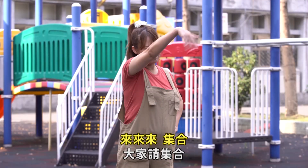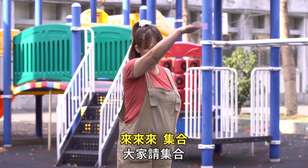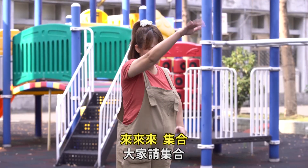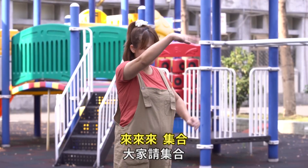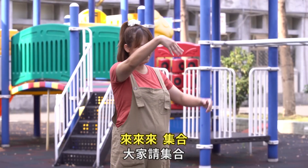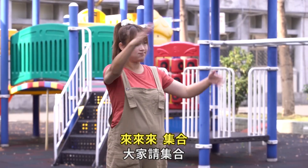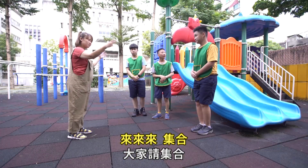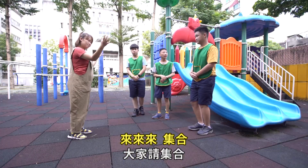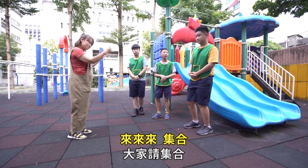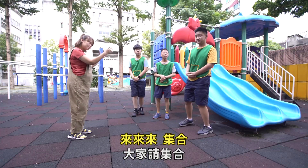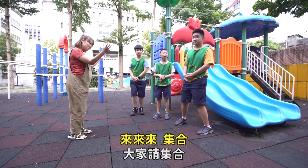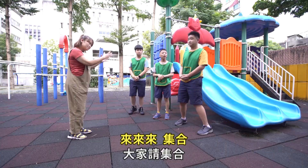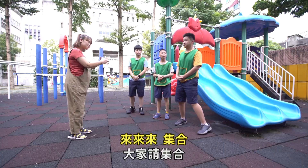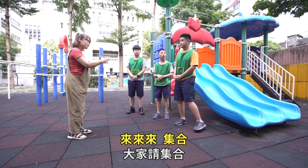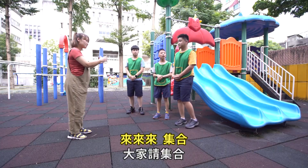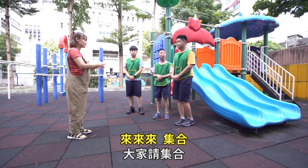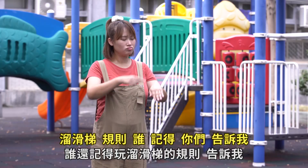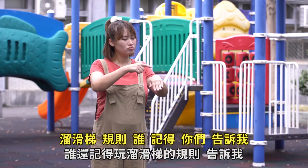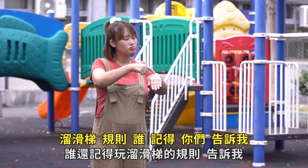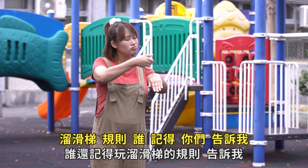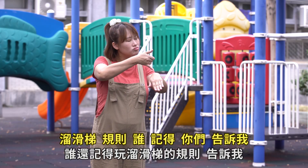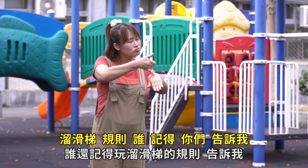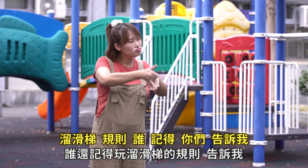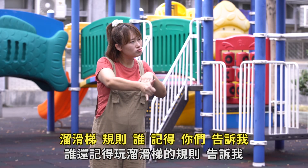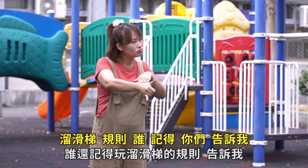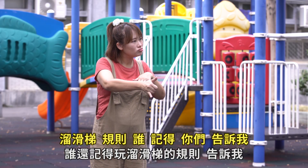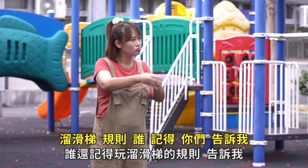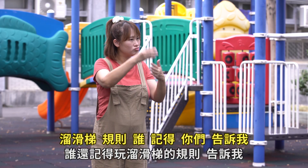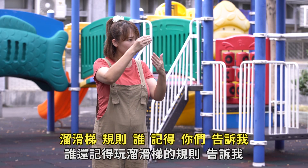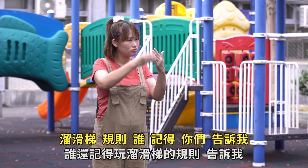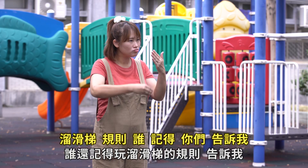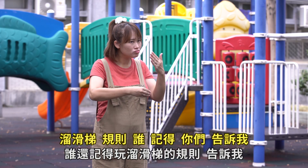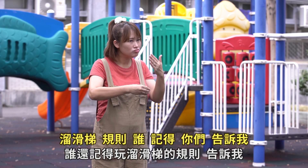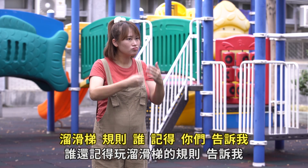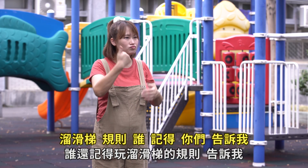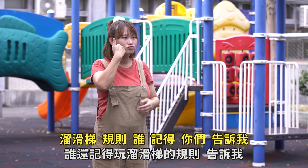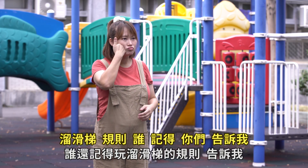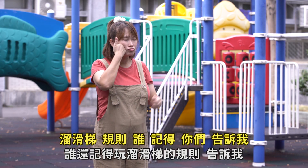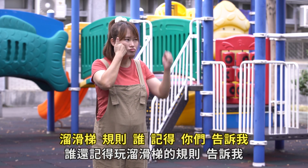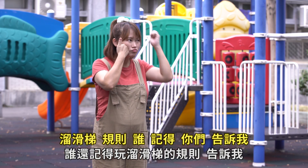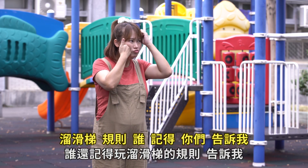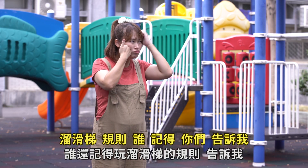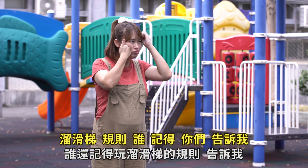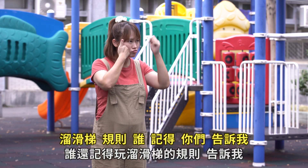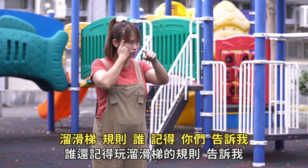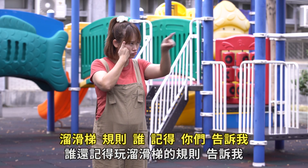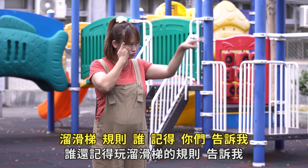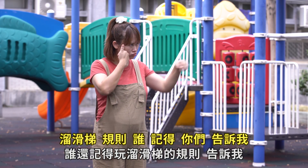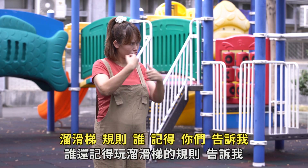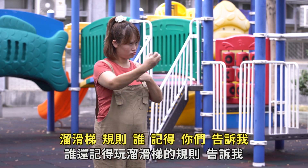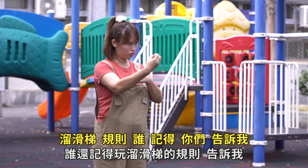大家请集合，谁还记得玩溜滑梯的规则？告诉